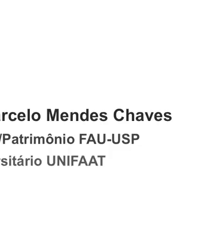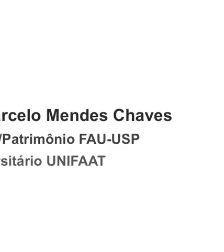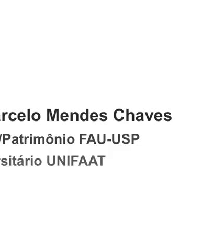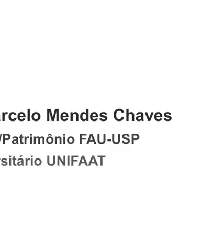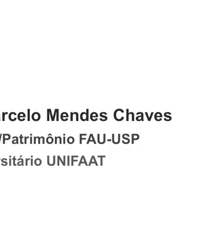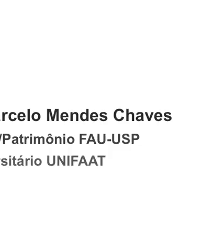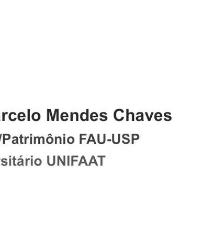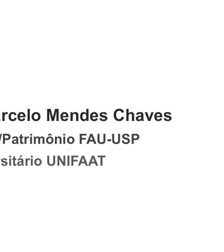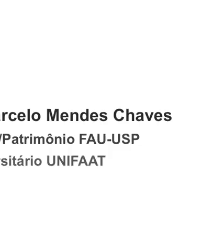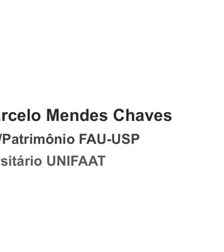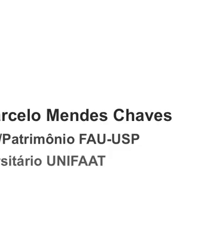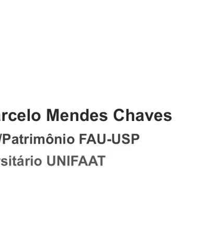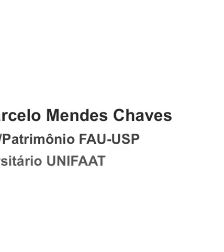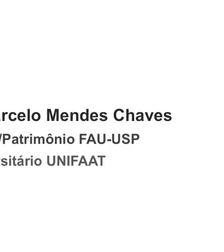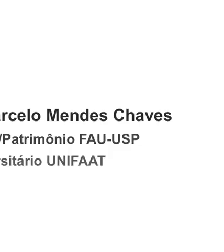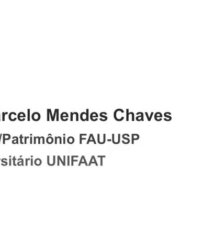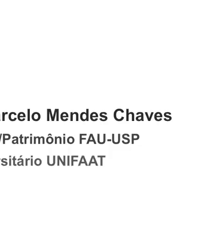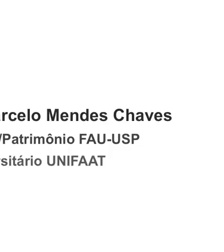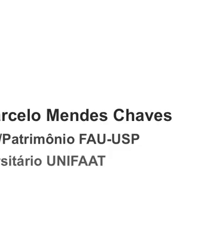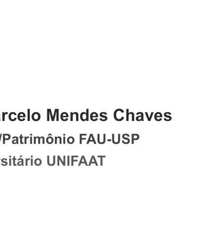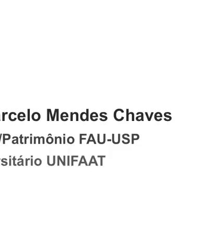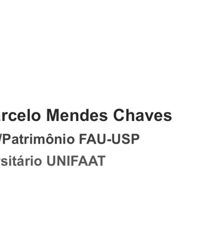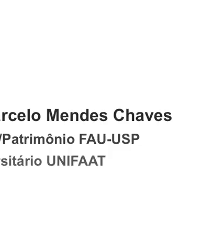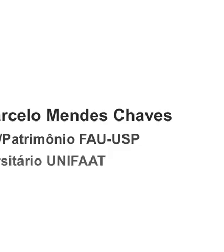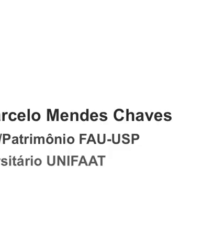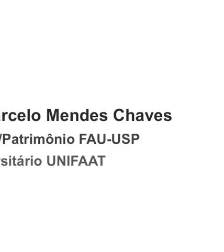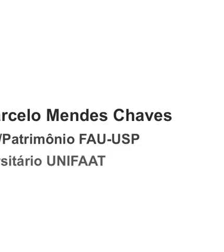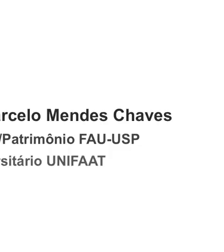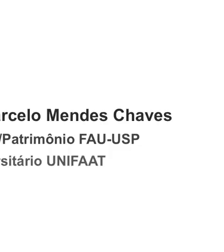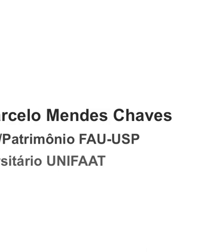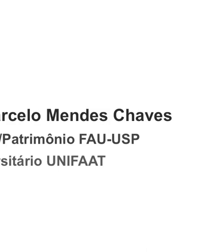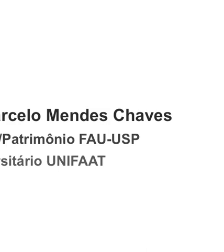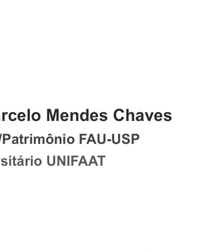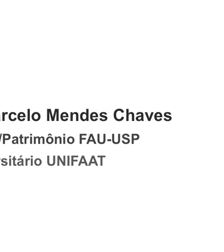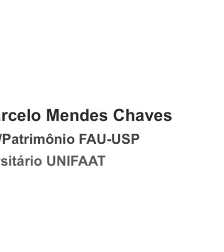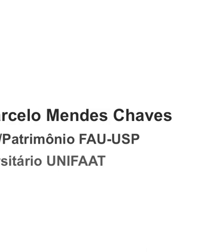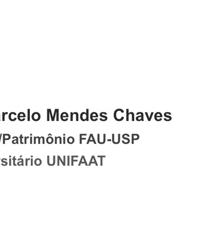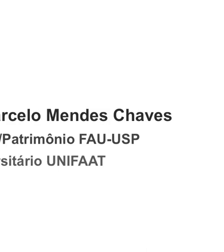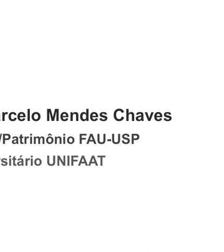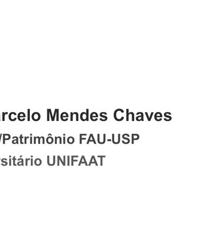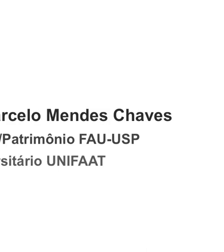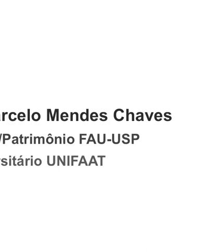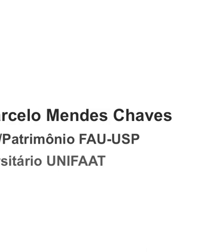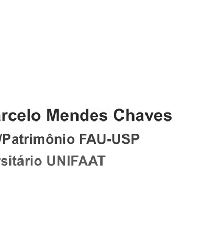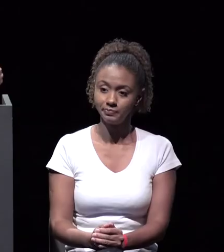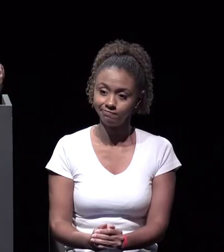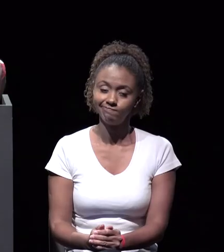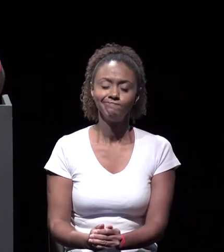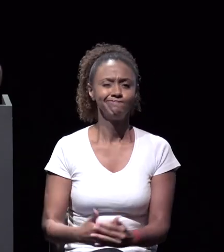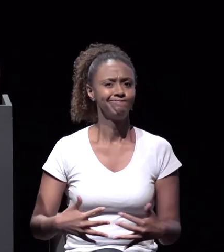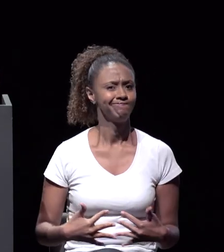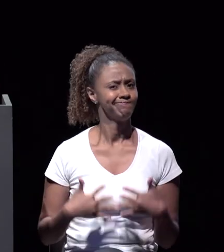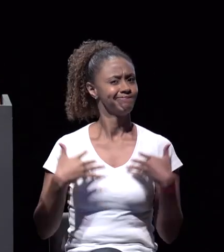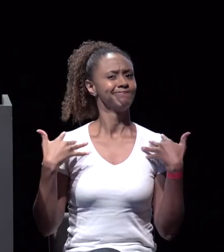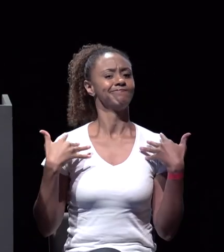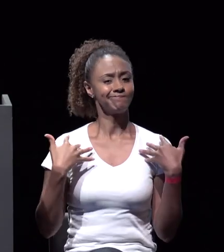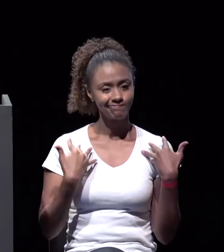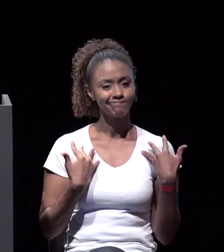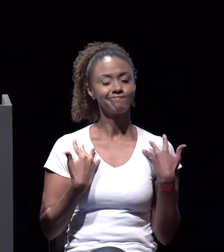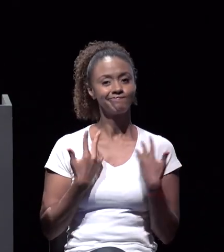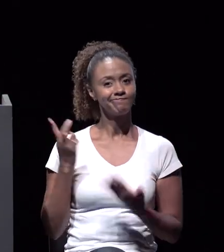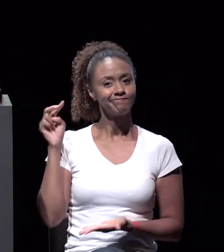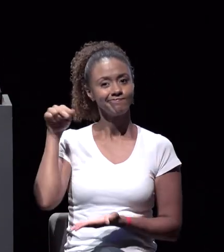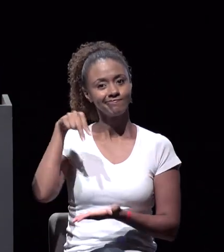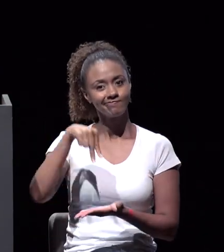bom dia a todos e todas é uma imensa alegria né poder